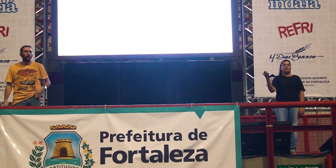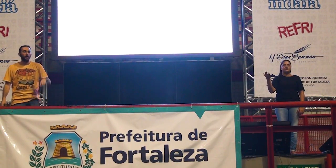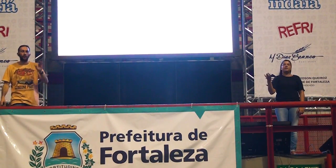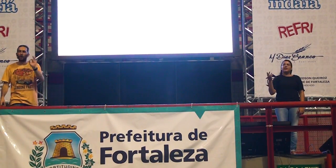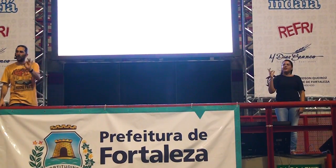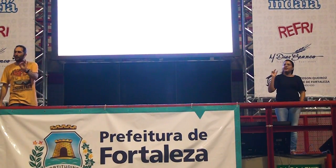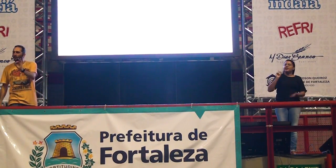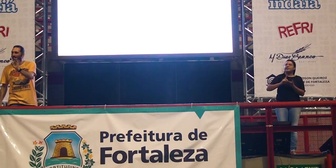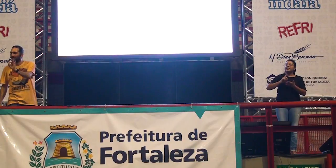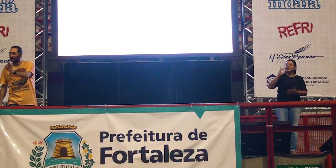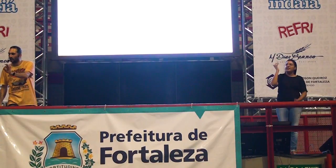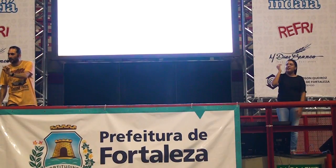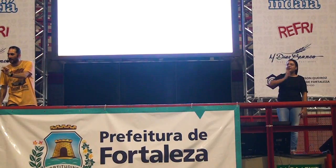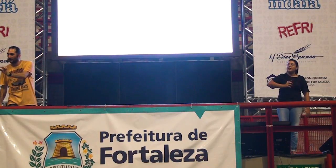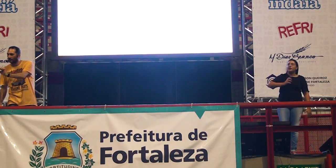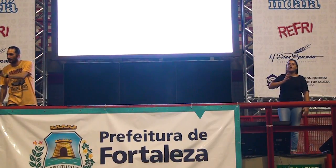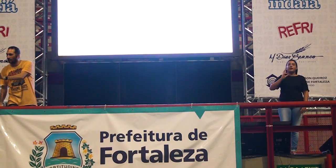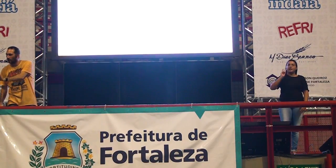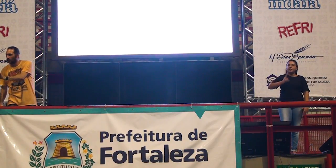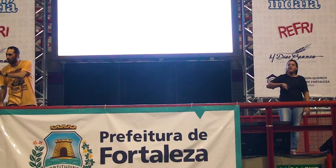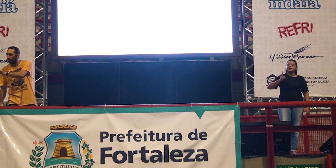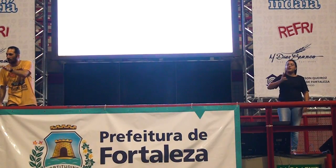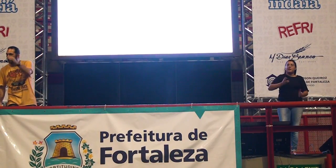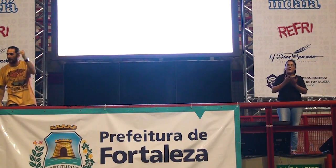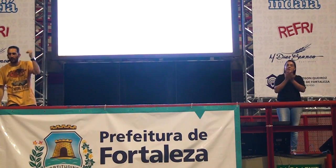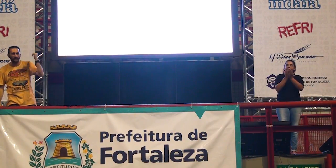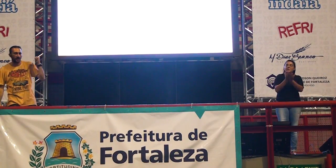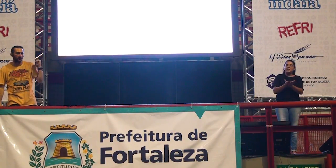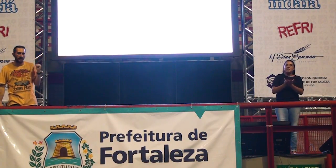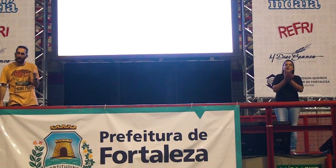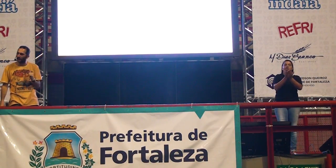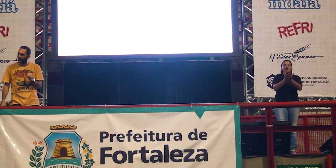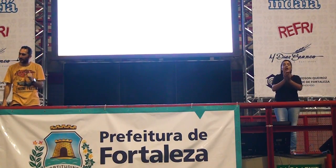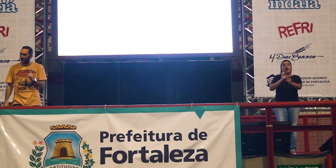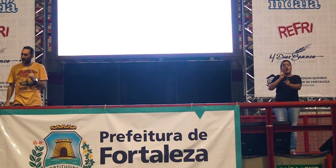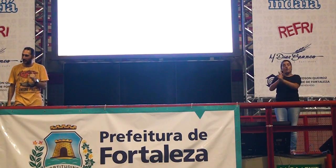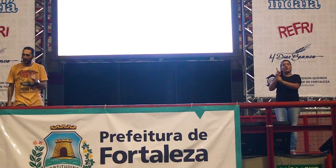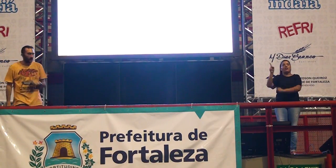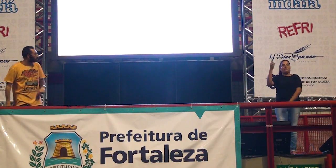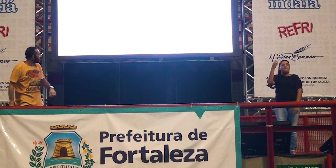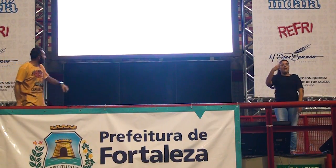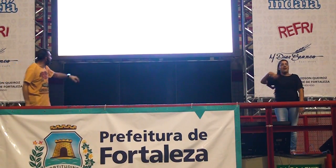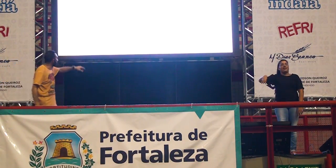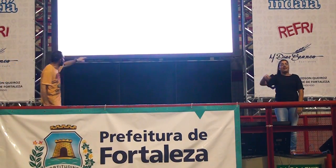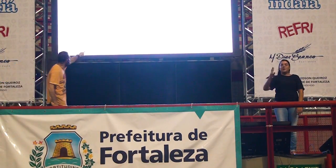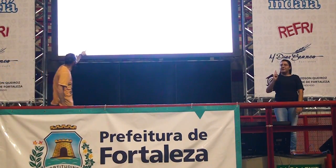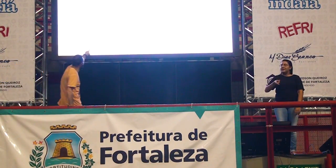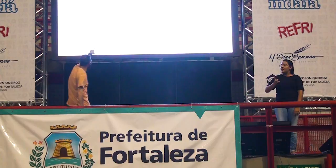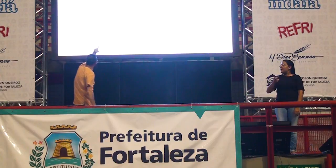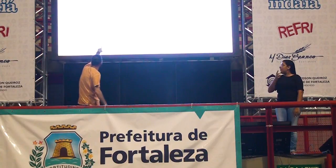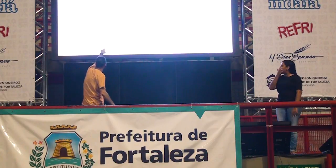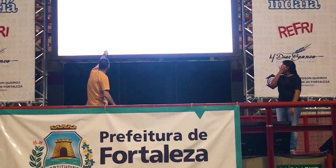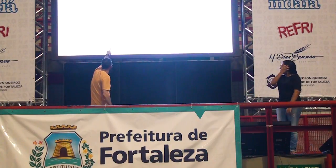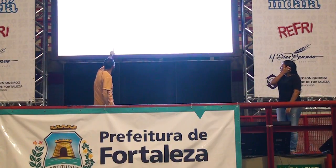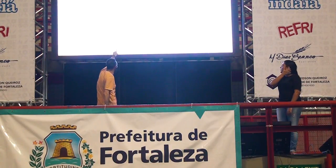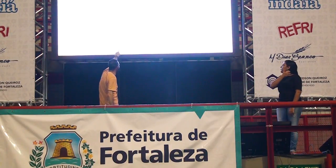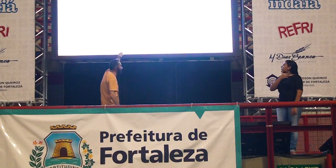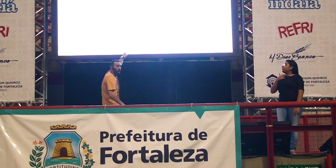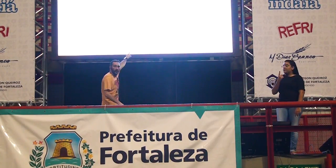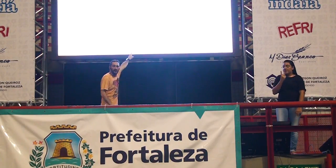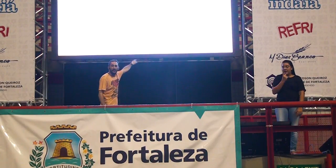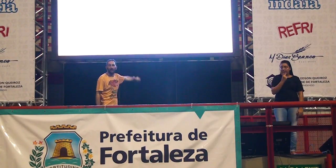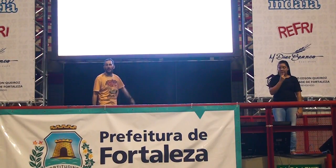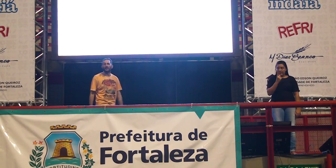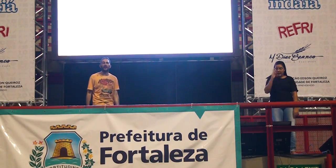Professor, não. Todo pescador, jangadeiro que morre, o corpo é encontrado no Maranhão. Está vendo essa correntezinha vermelha aqui em cima